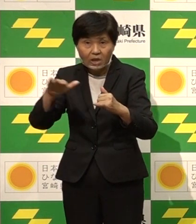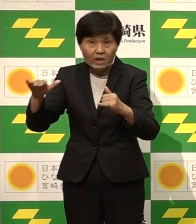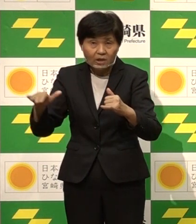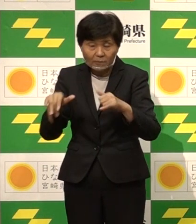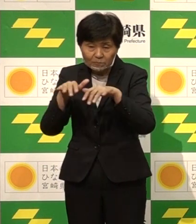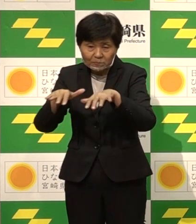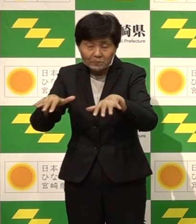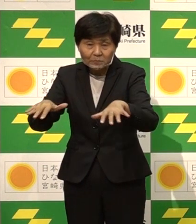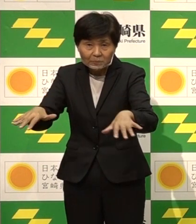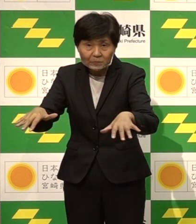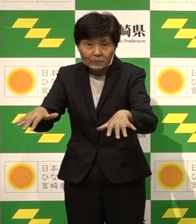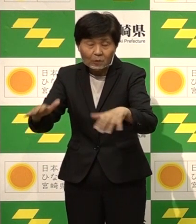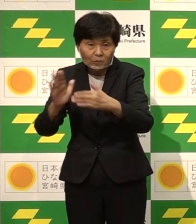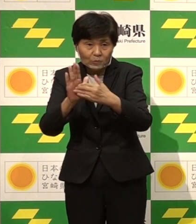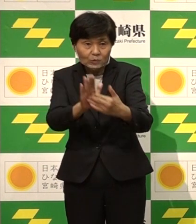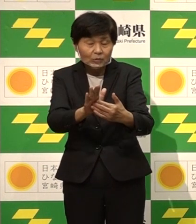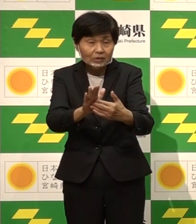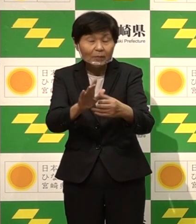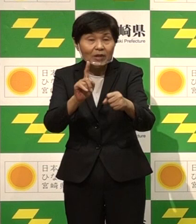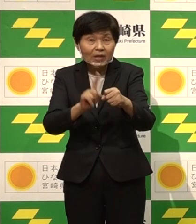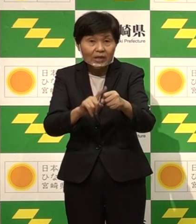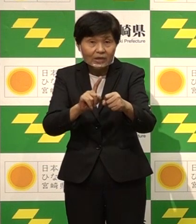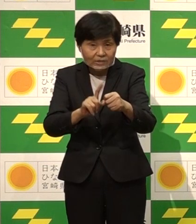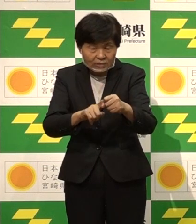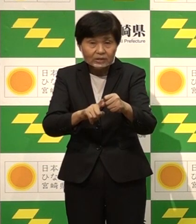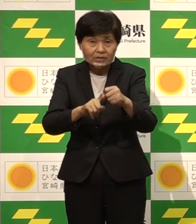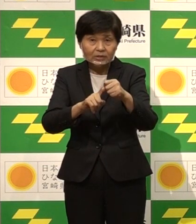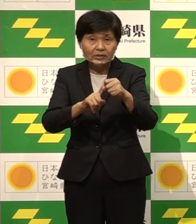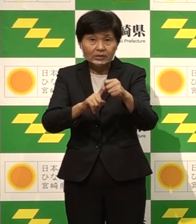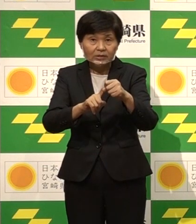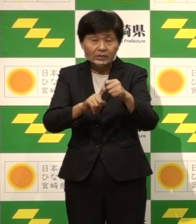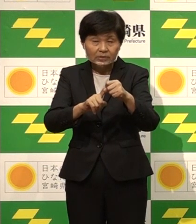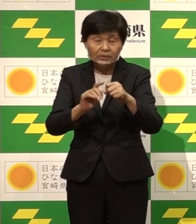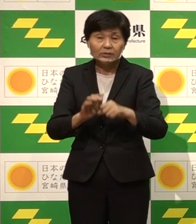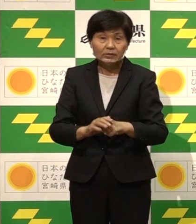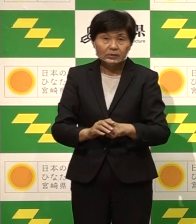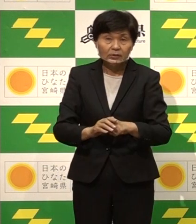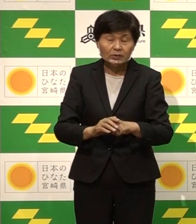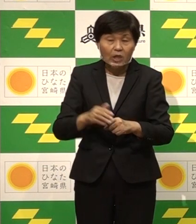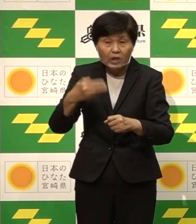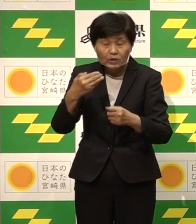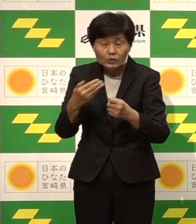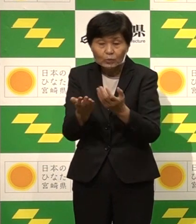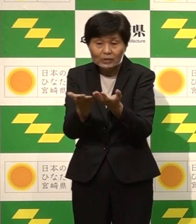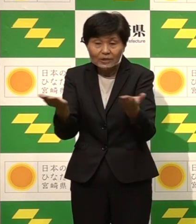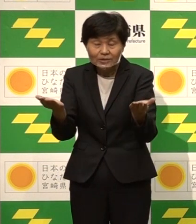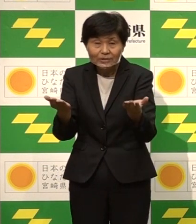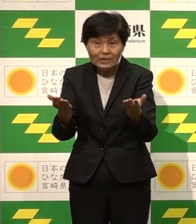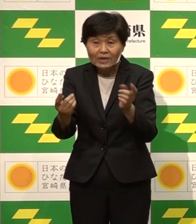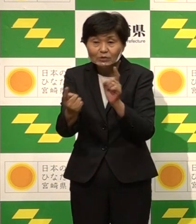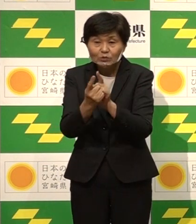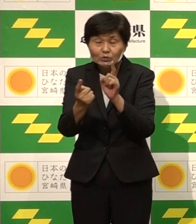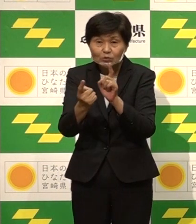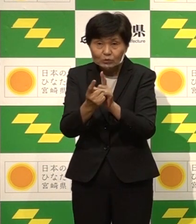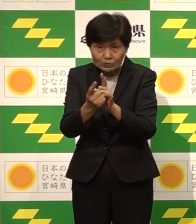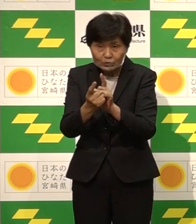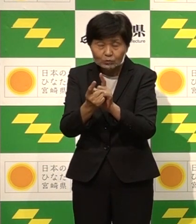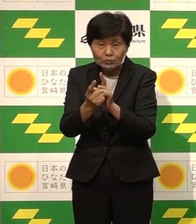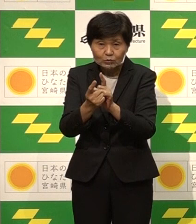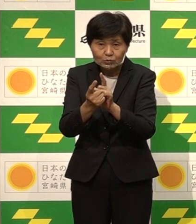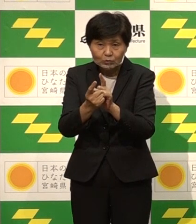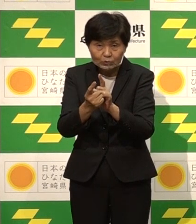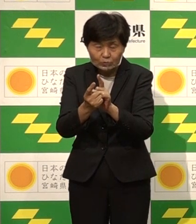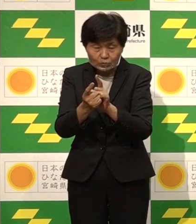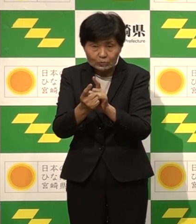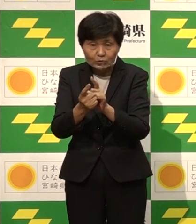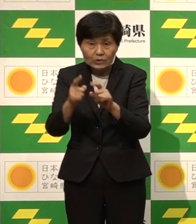ために、まん延防止等重点措置の文脈の中で、飲食店に対する要請を行ってきて、それ